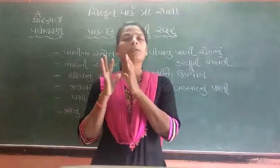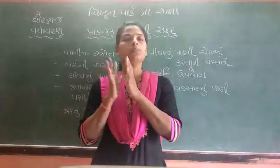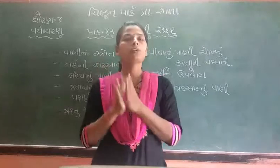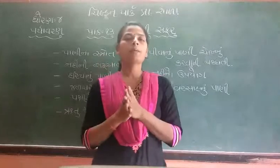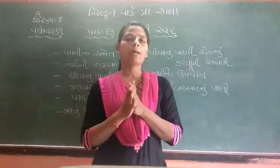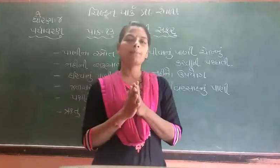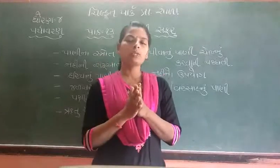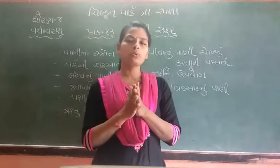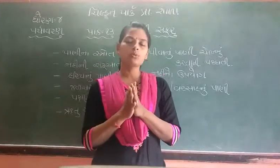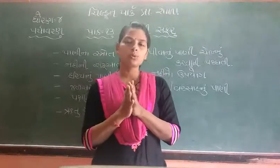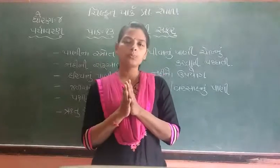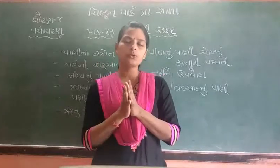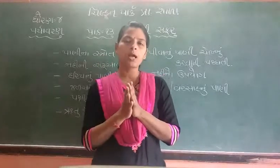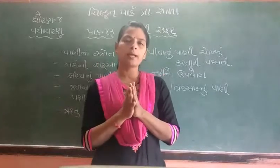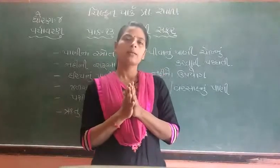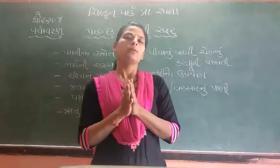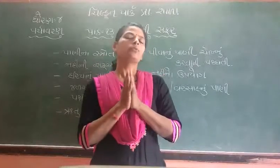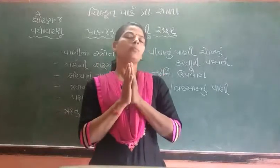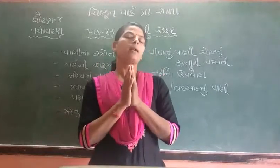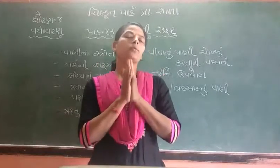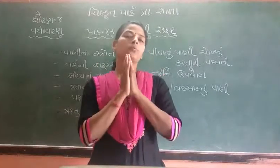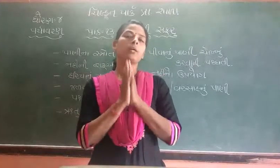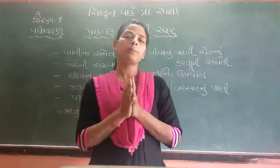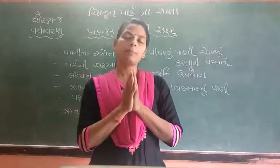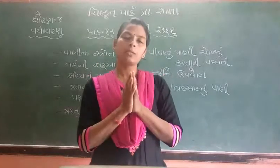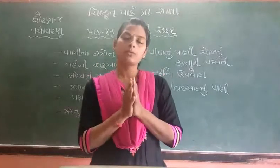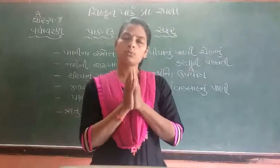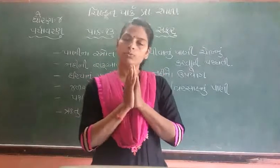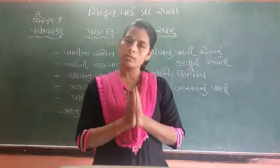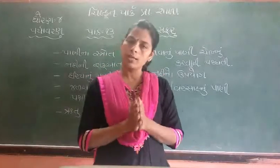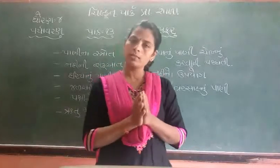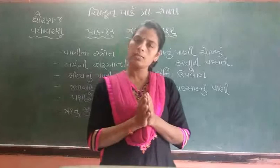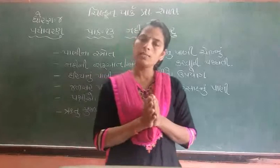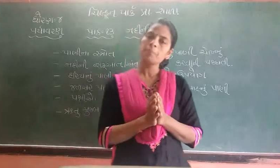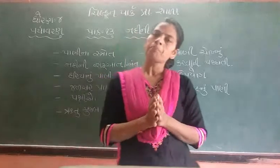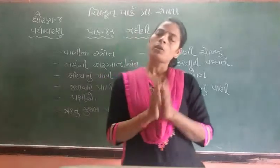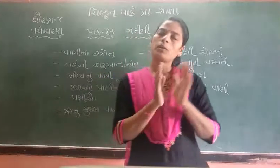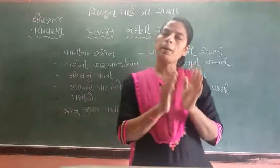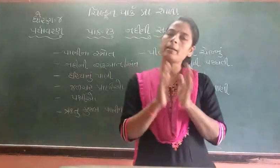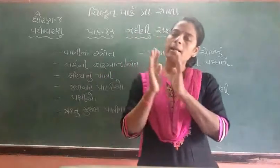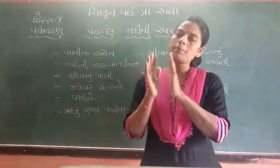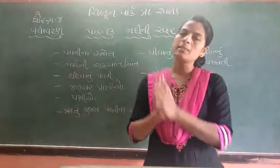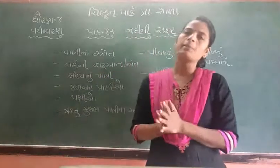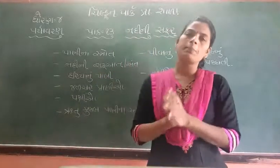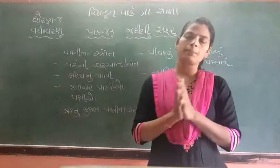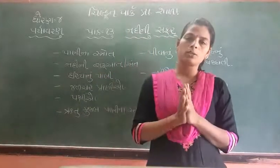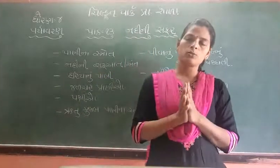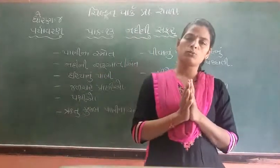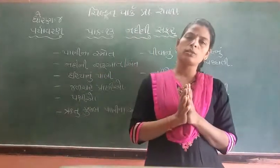नो मुख्य प्राप्ति स्त्रोत पूछाय तो बाळको मुख्य प्राप्ति स्त्रोत वरसाद छे। अने पाणीना बीजा बधा प्राप्ति स्त्रोतनी